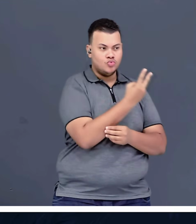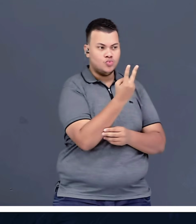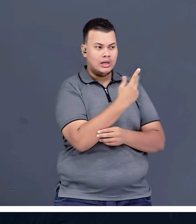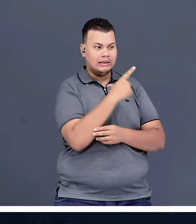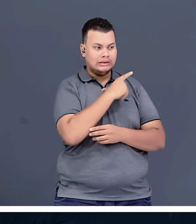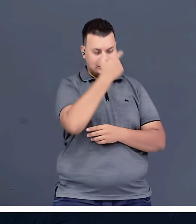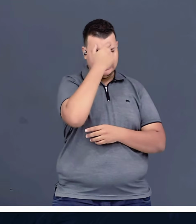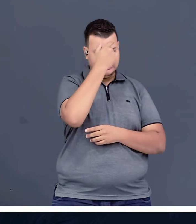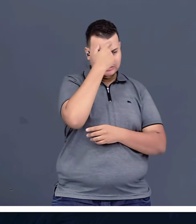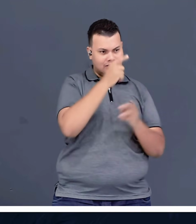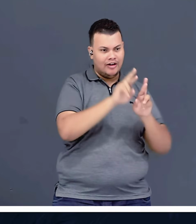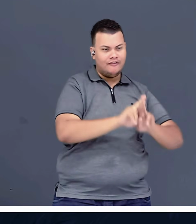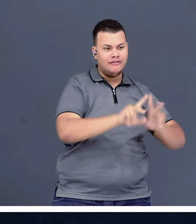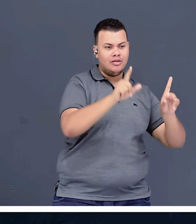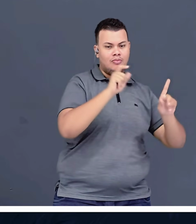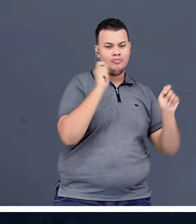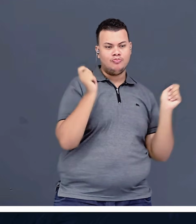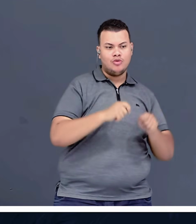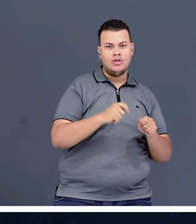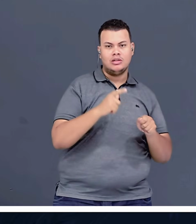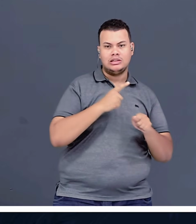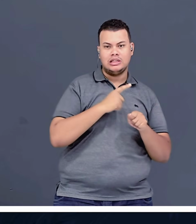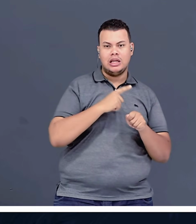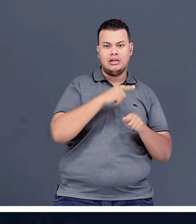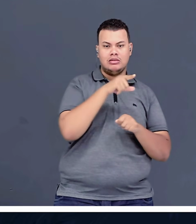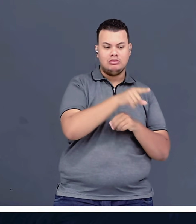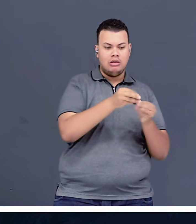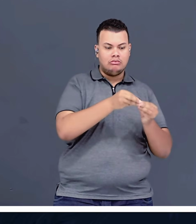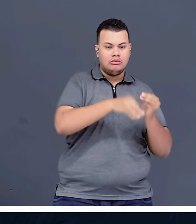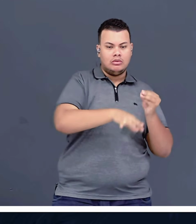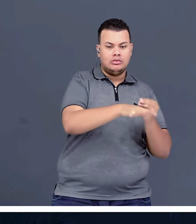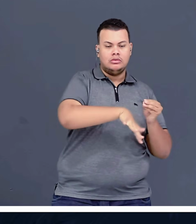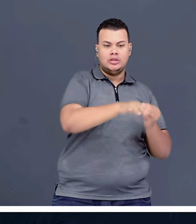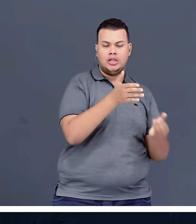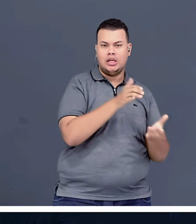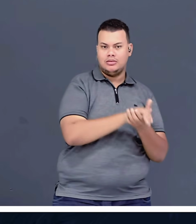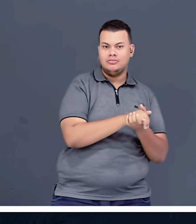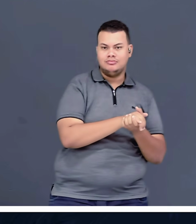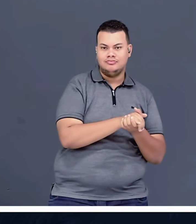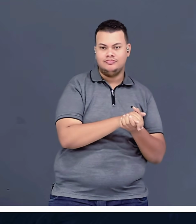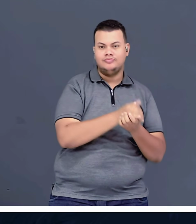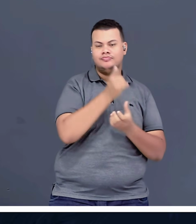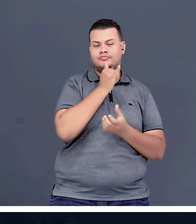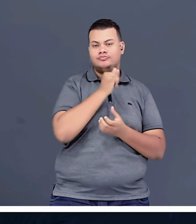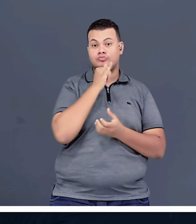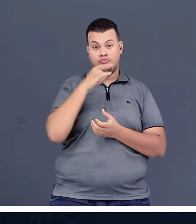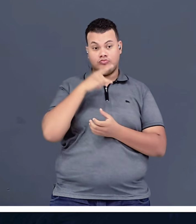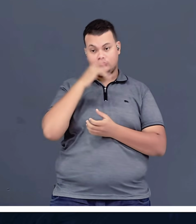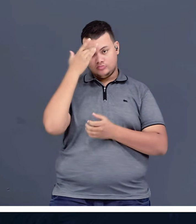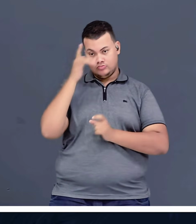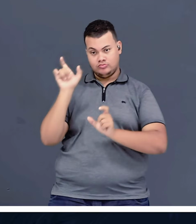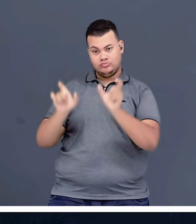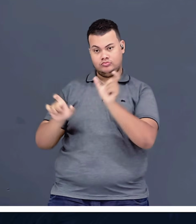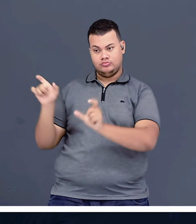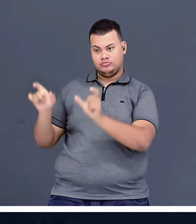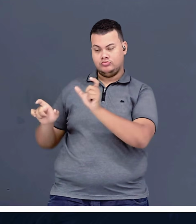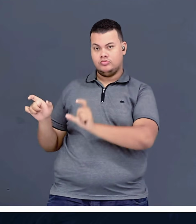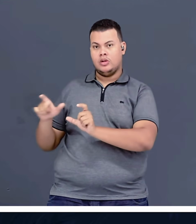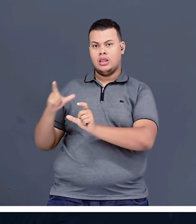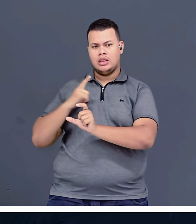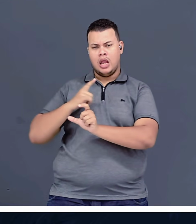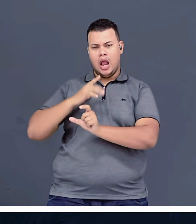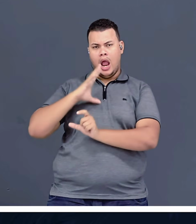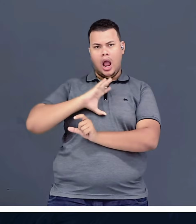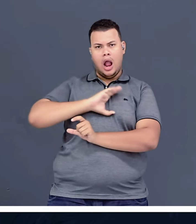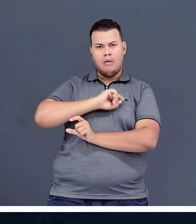têm mentalidade de escassez podem estar levando o casamento ao precipício? Por exemplo, tem pessoas que se